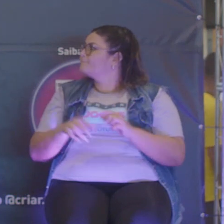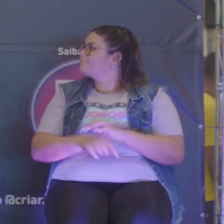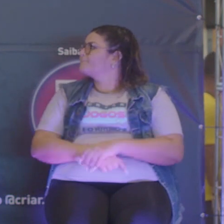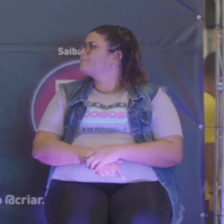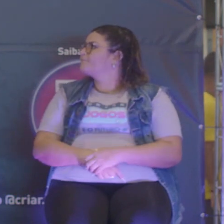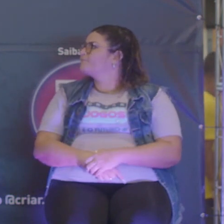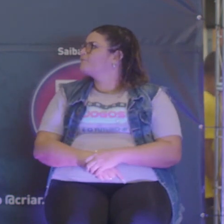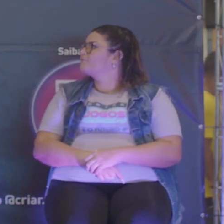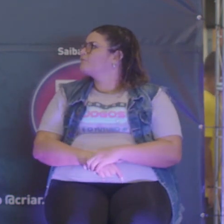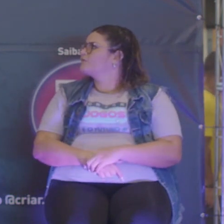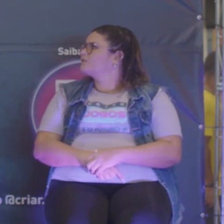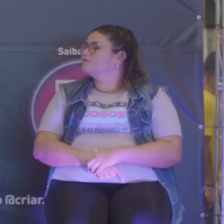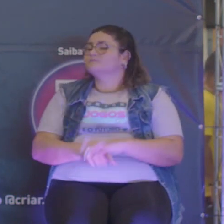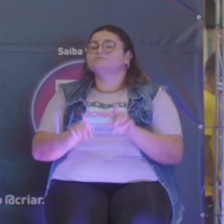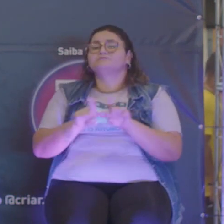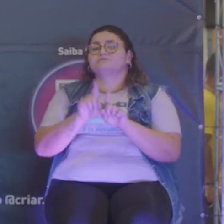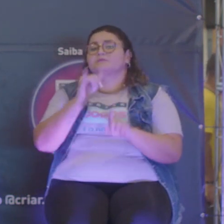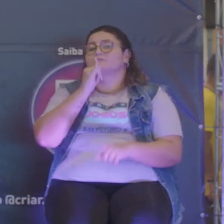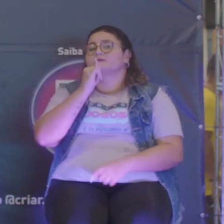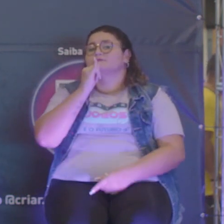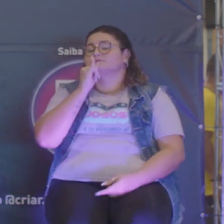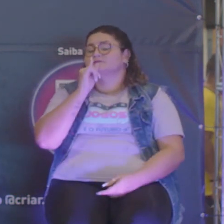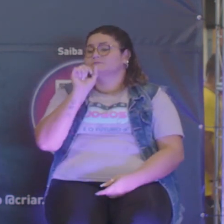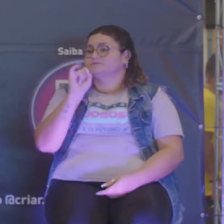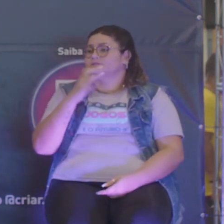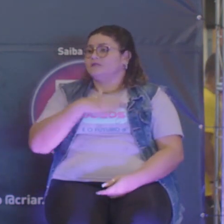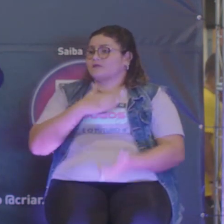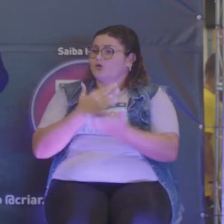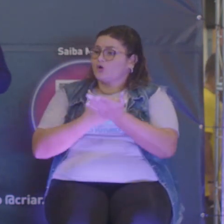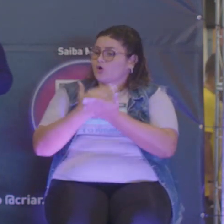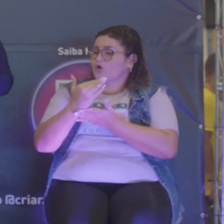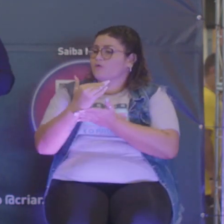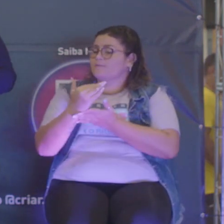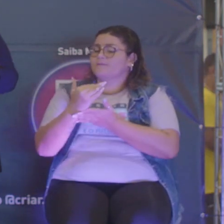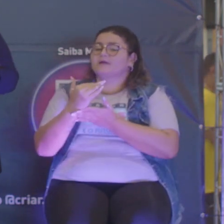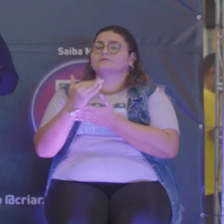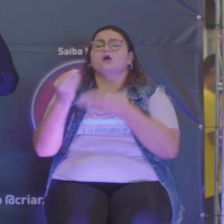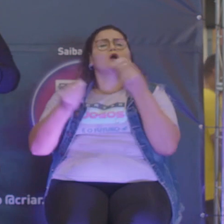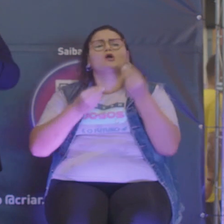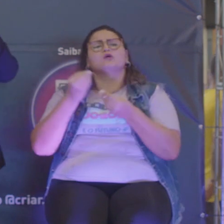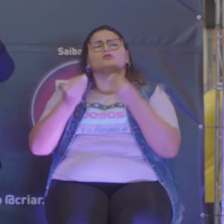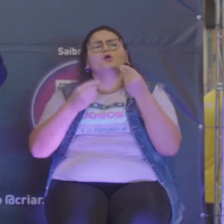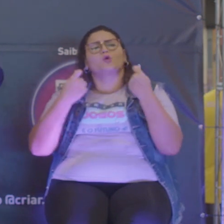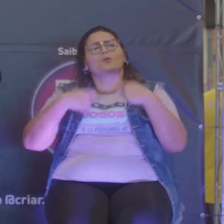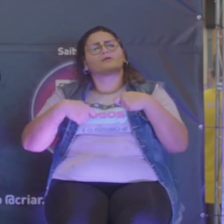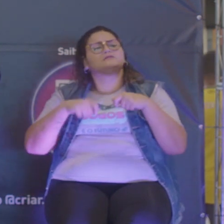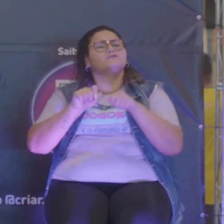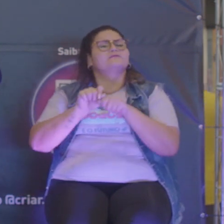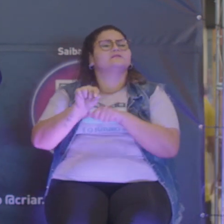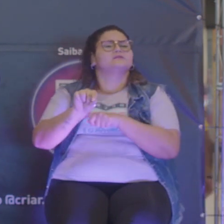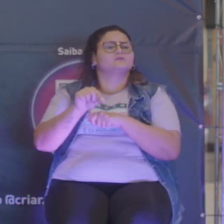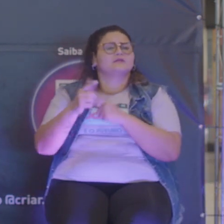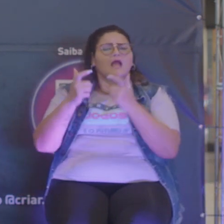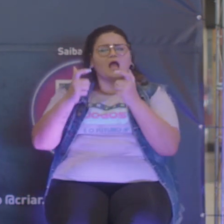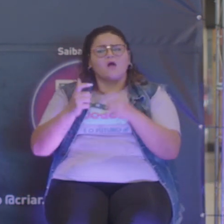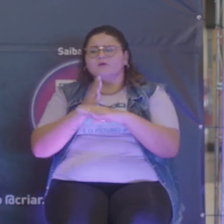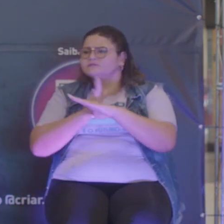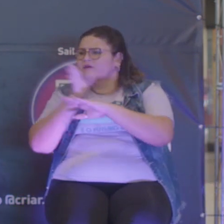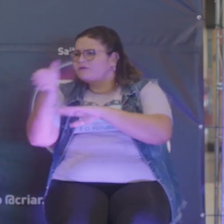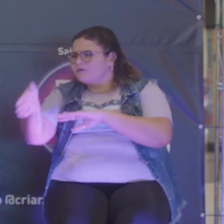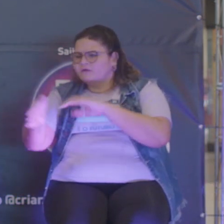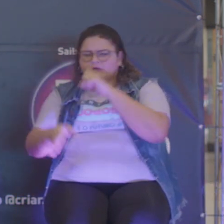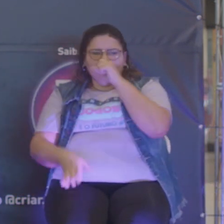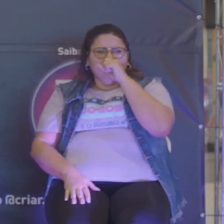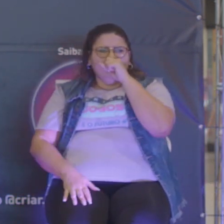comentar. Eu, por exemplo, se eu quiser iniciar minha carreira no gamer, o que eu preciso fazer? Aonde eu vou?